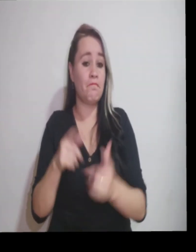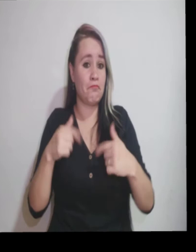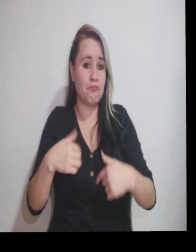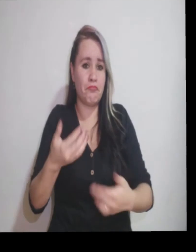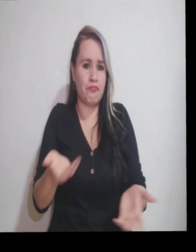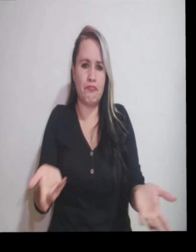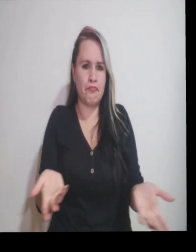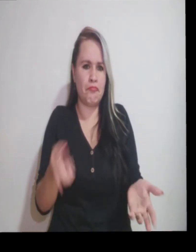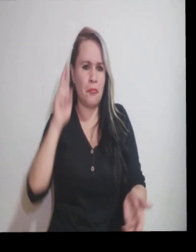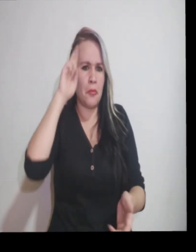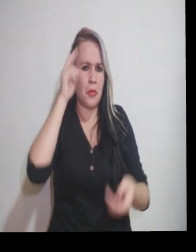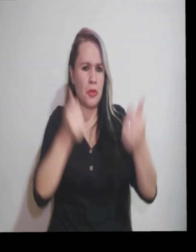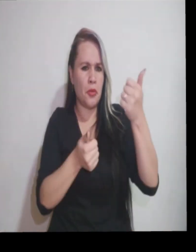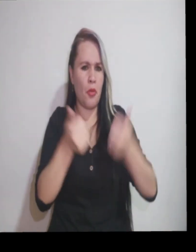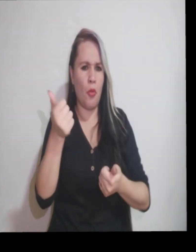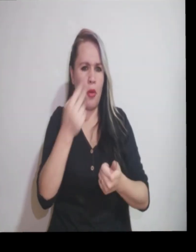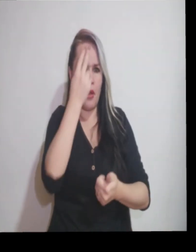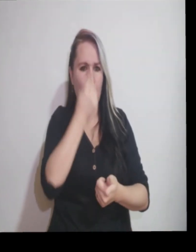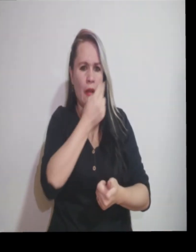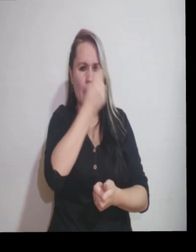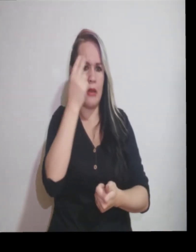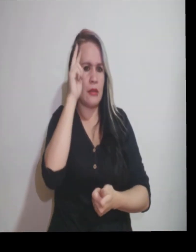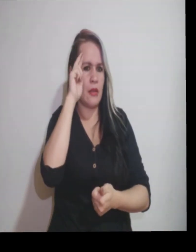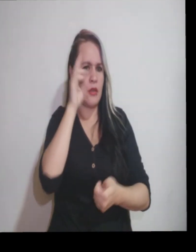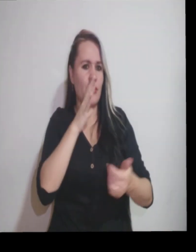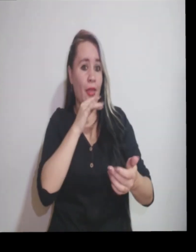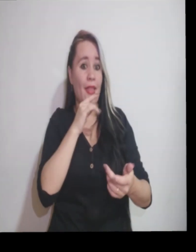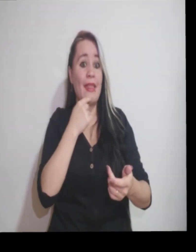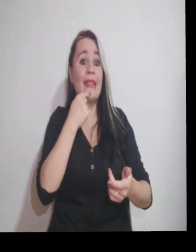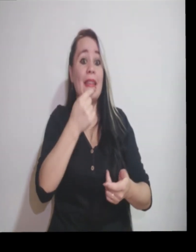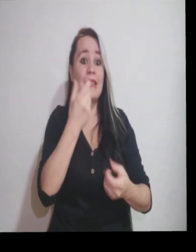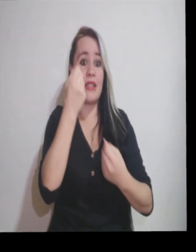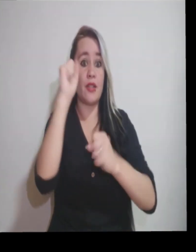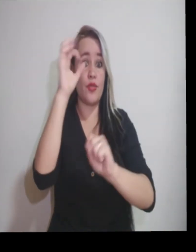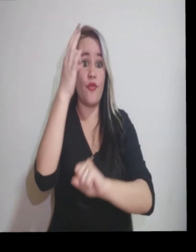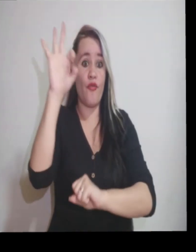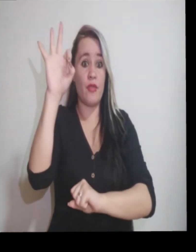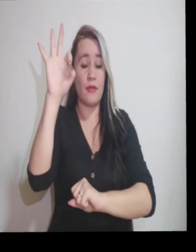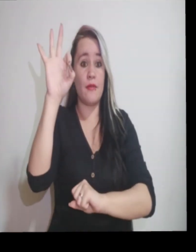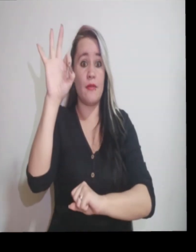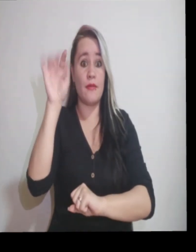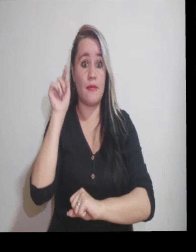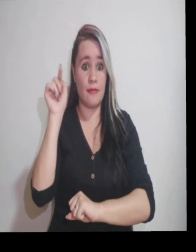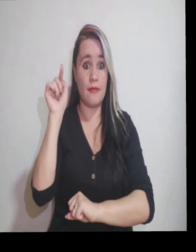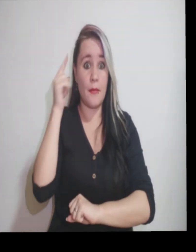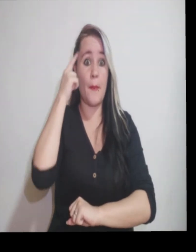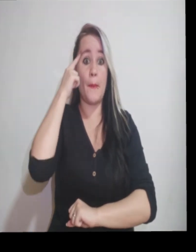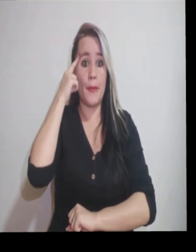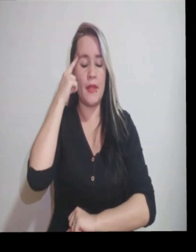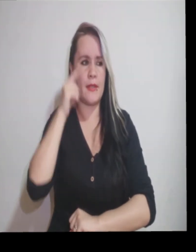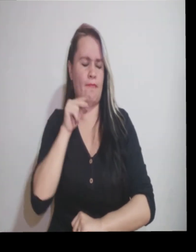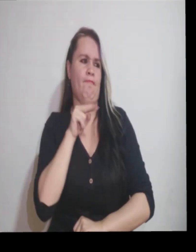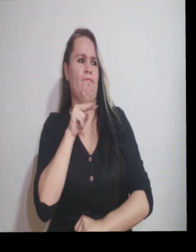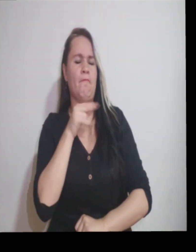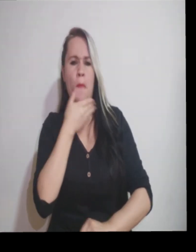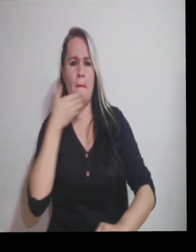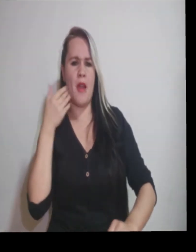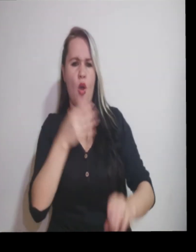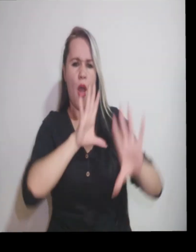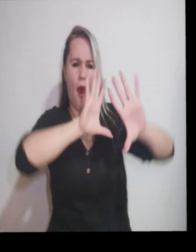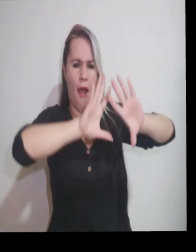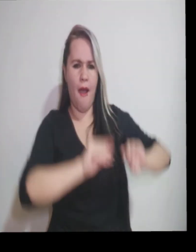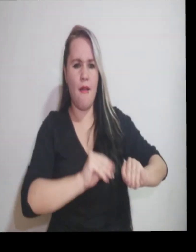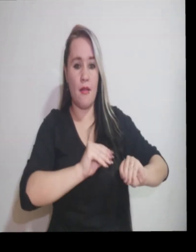el anticlericalismo de gente que la religión no tiene sentido, la Iglesia no tiene sentido, entonces hay que acabar con ella.